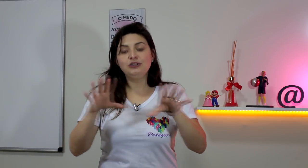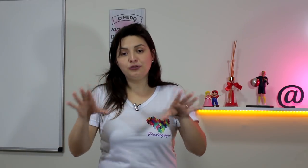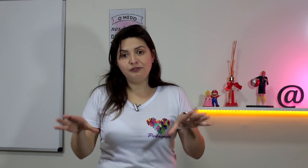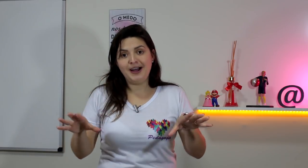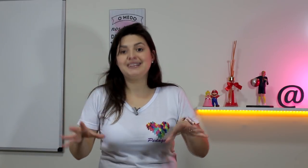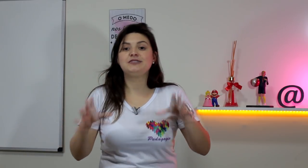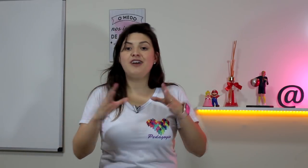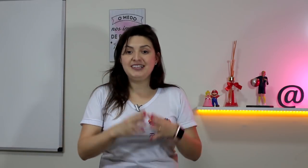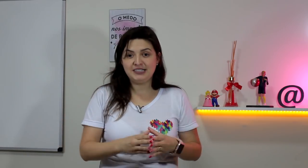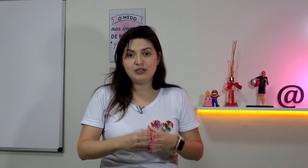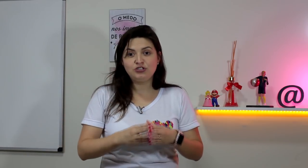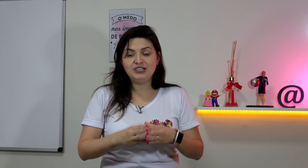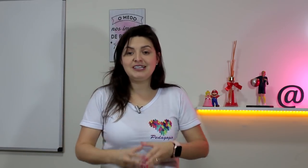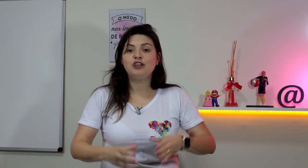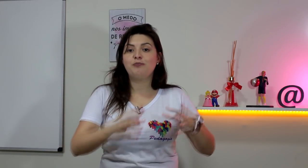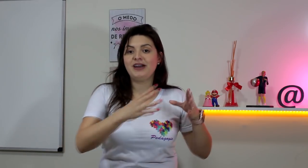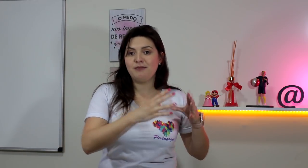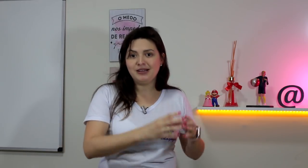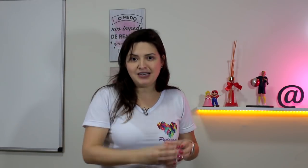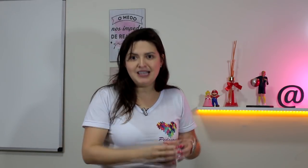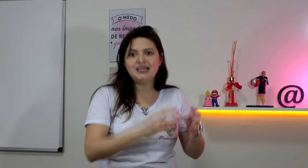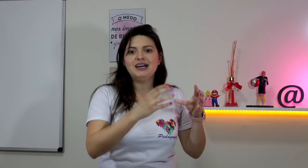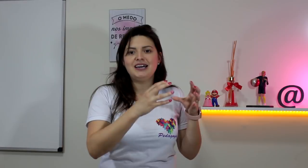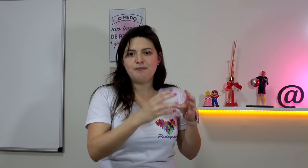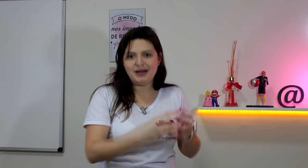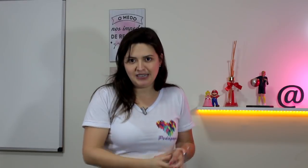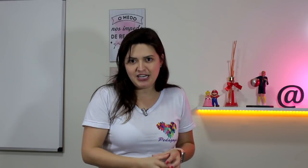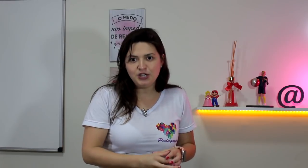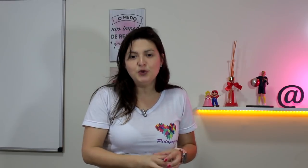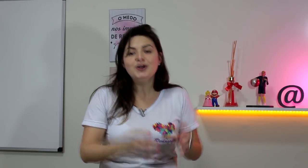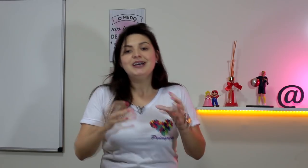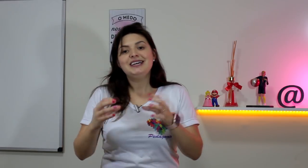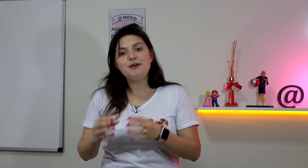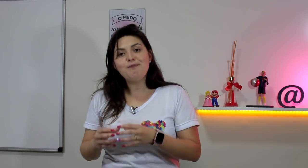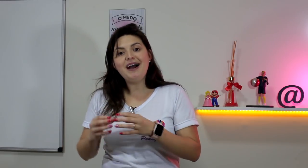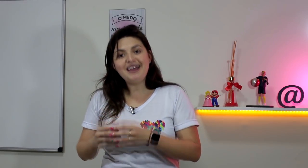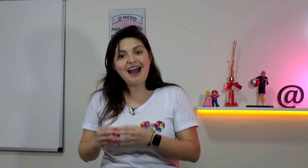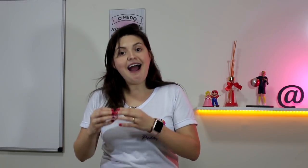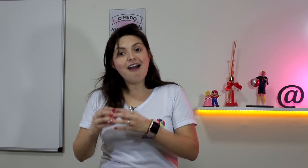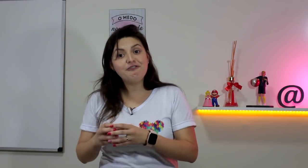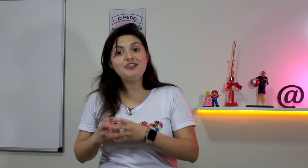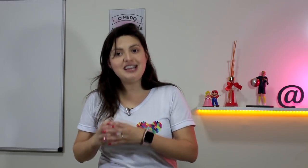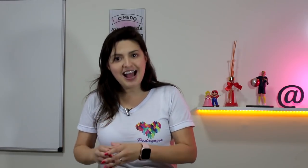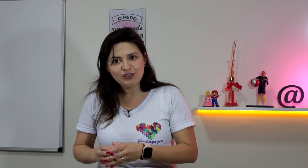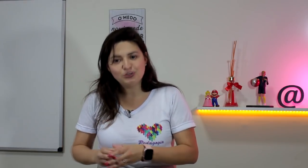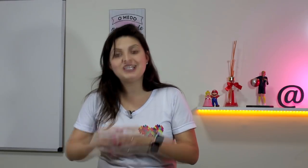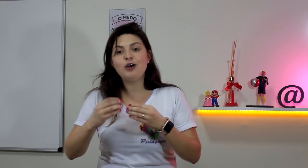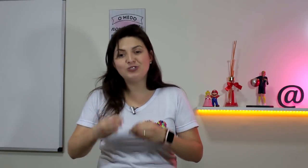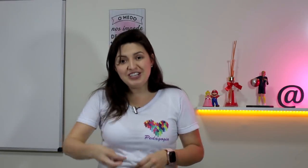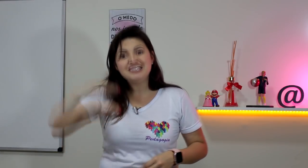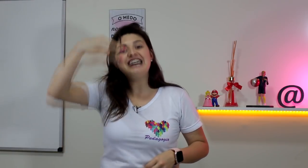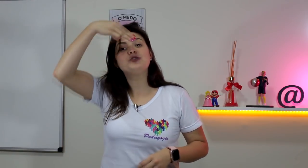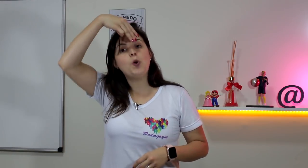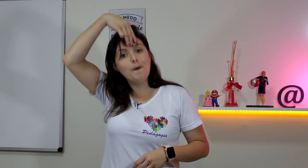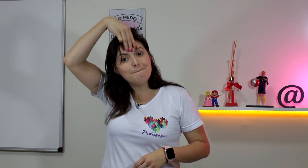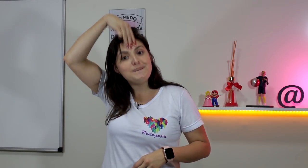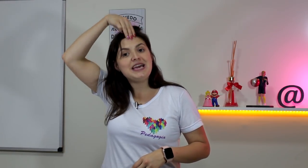tanto faz. Vai ser utilizado para madrinha e padrinho e para afilhados. É utilizado o